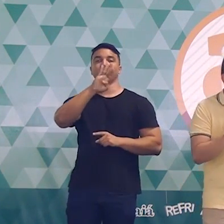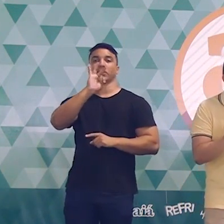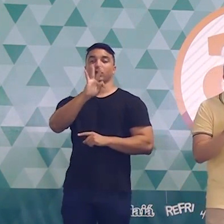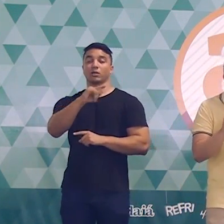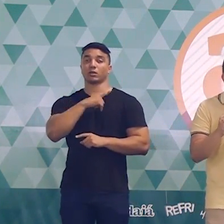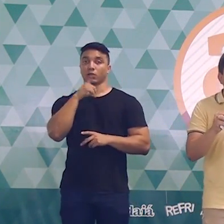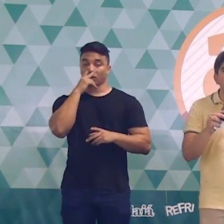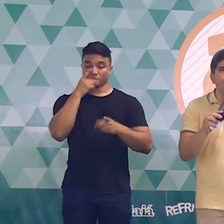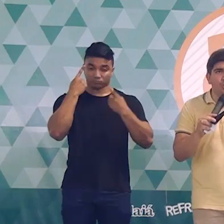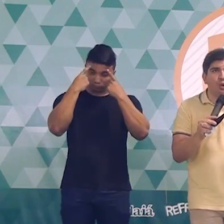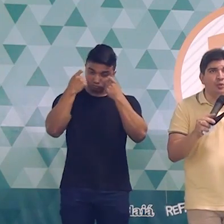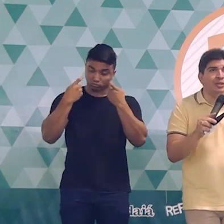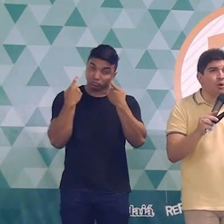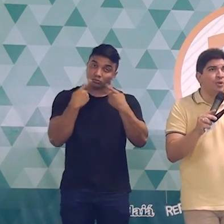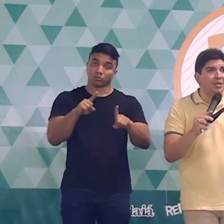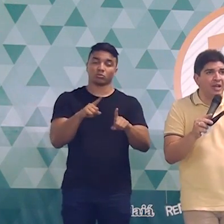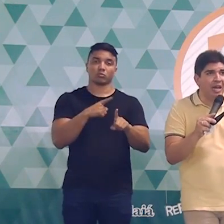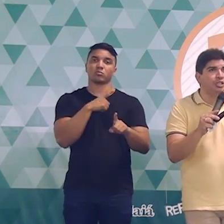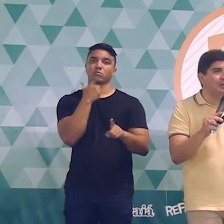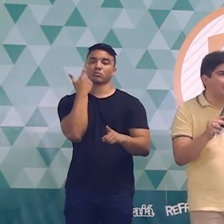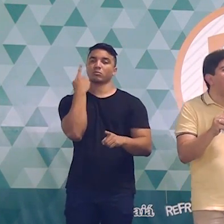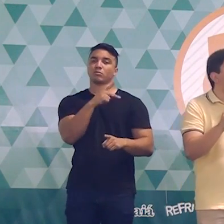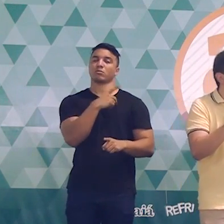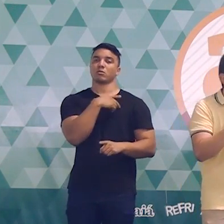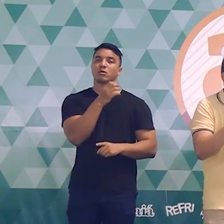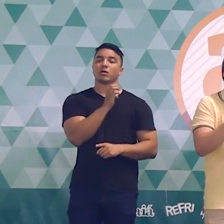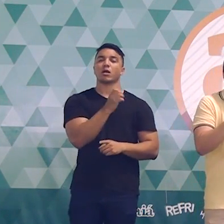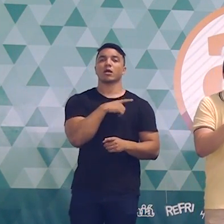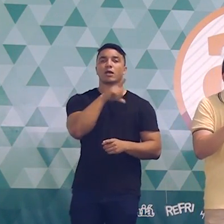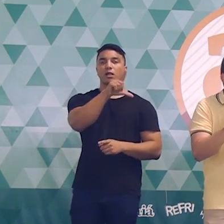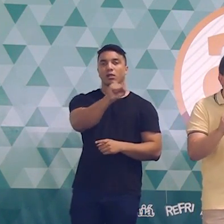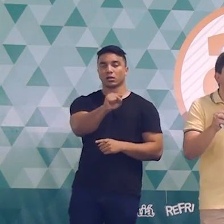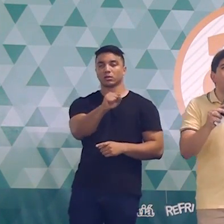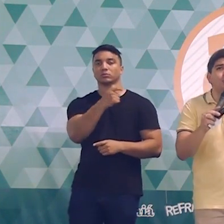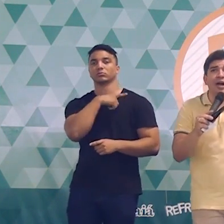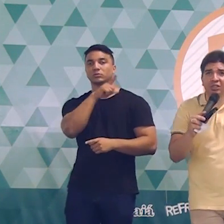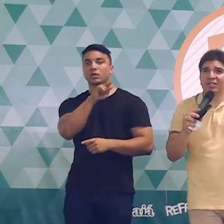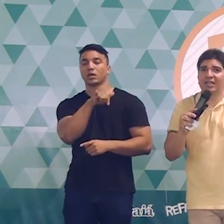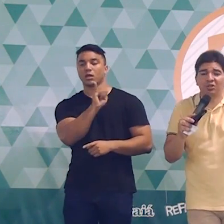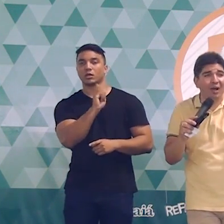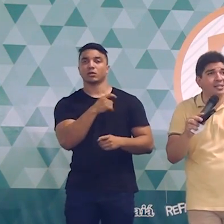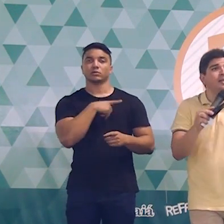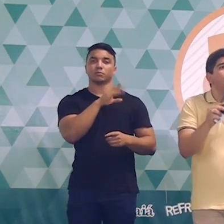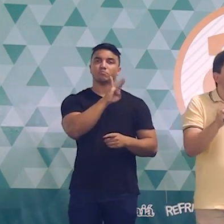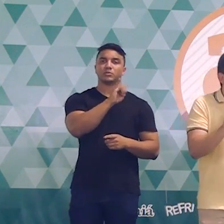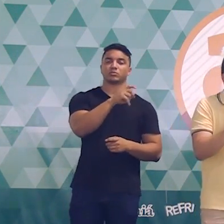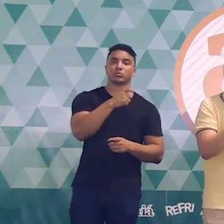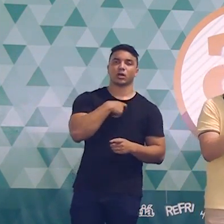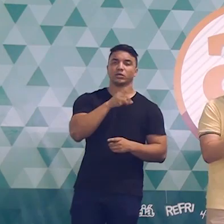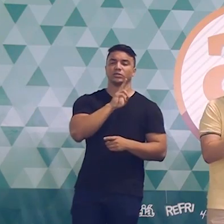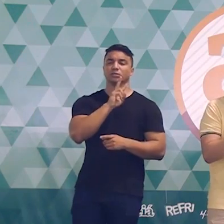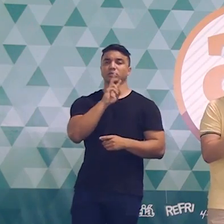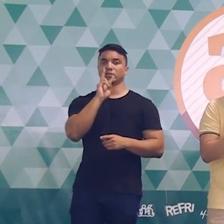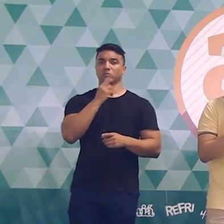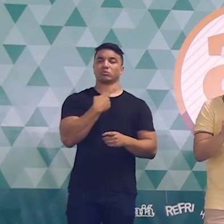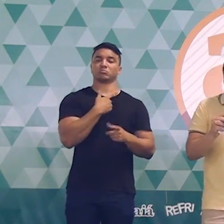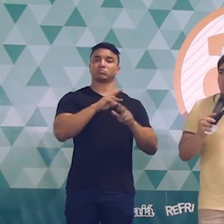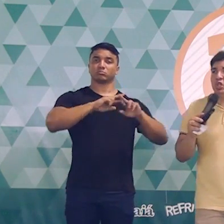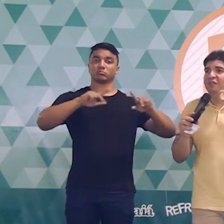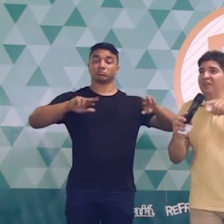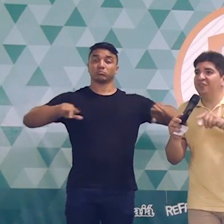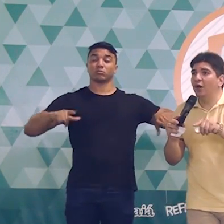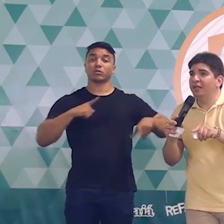de violência contra membros da comunidade LGBT, lésbicas, gays, bissexuais, transexuais, os membros dessa